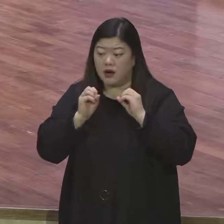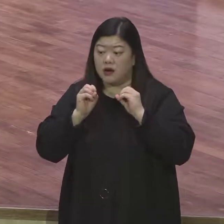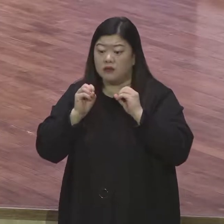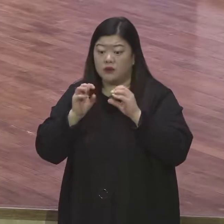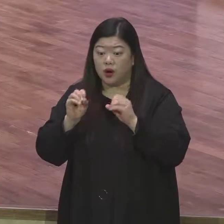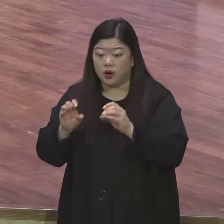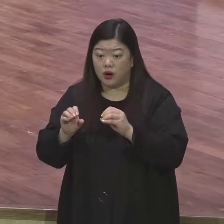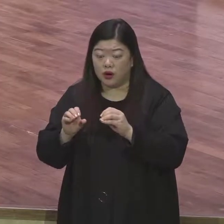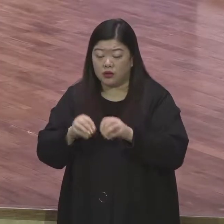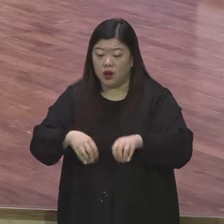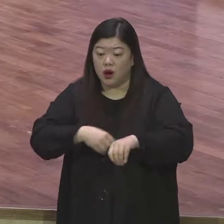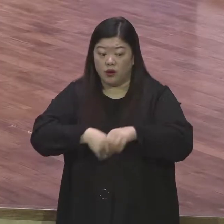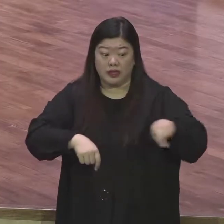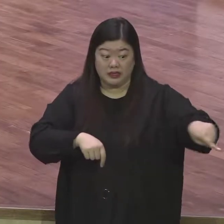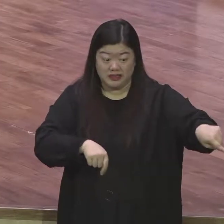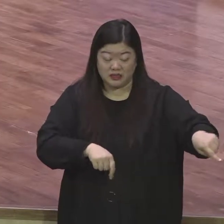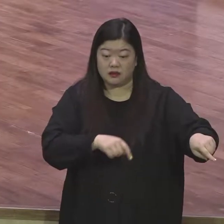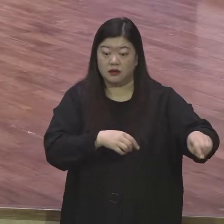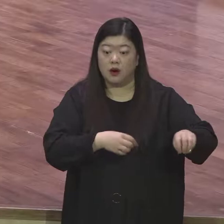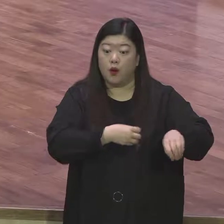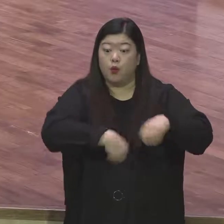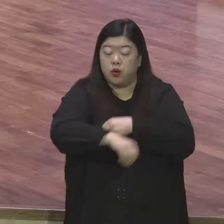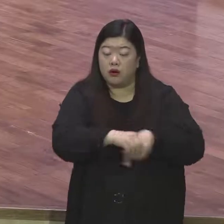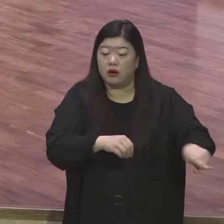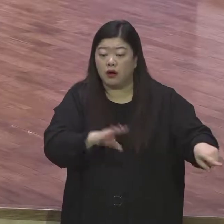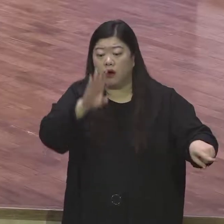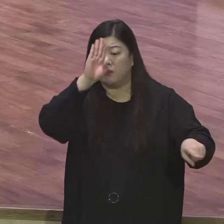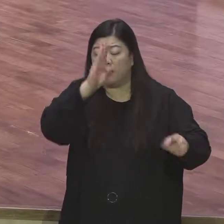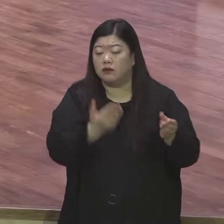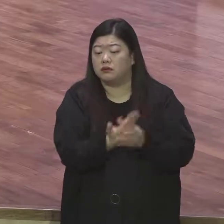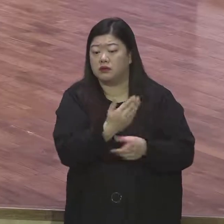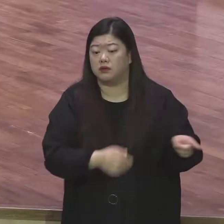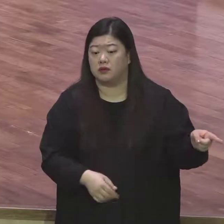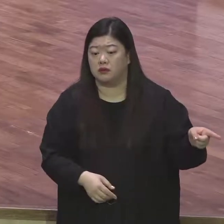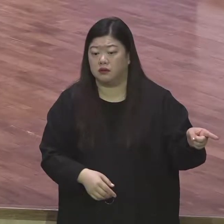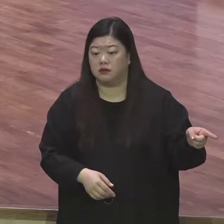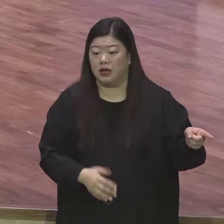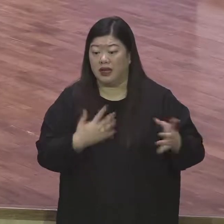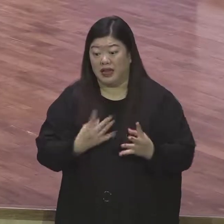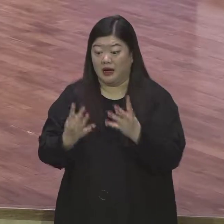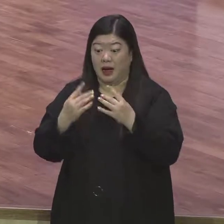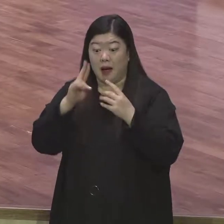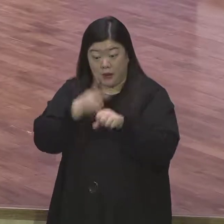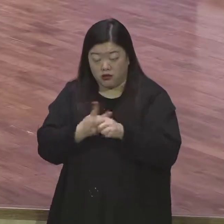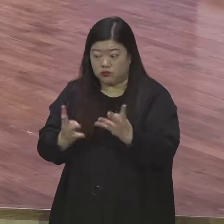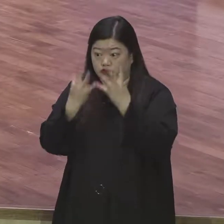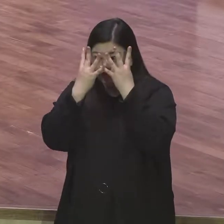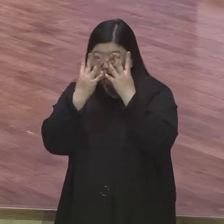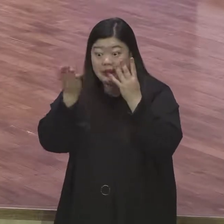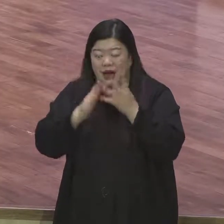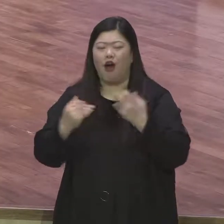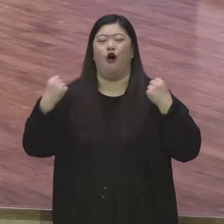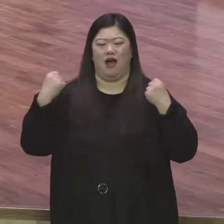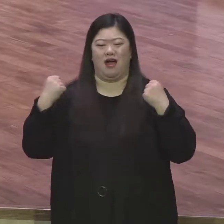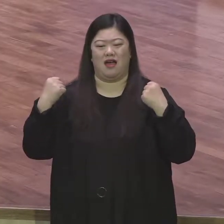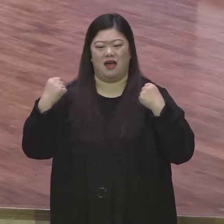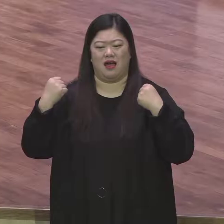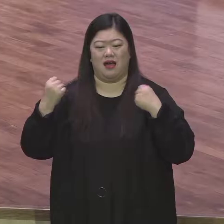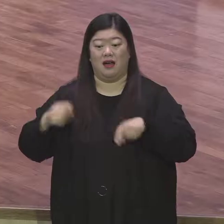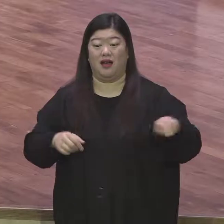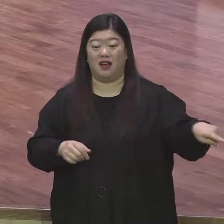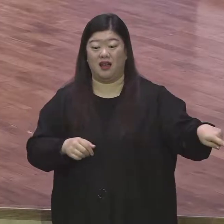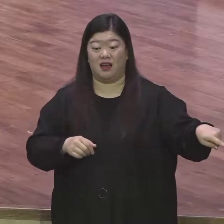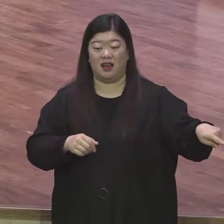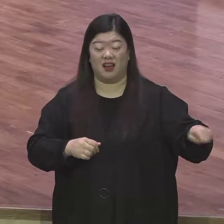오히려 자기가 죽을 병에 걸렸어. 죽음 위기에 온 거예요. 직전까지, 죽기 직전까지 온 거예요. 이 심각한 병에 걸린 거예요.